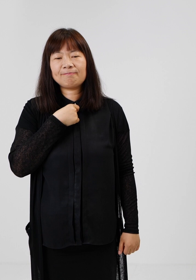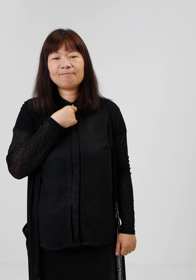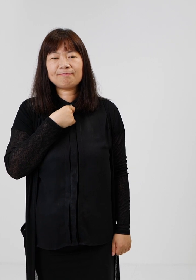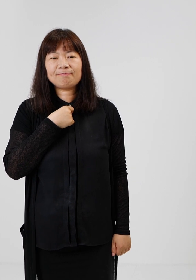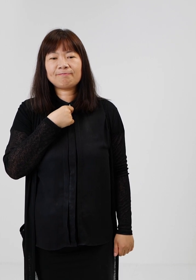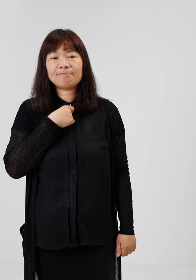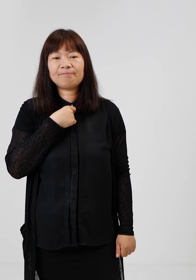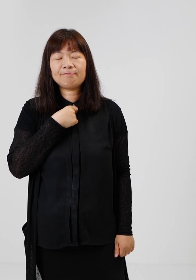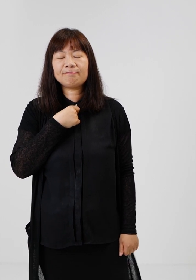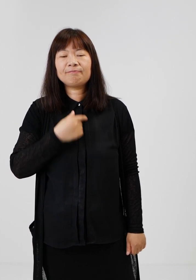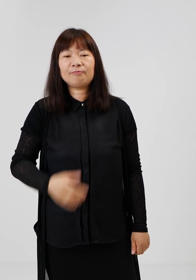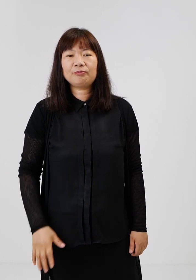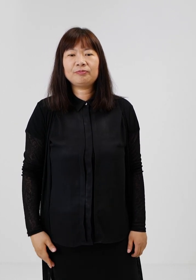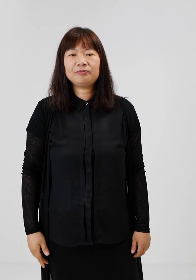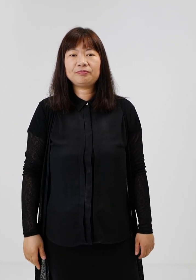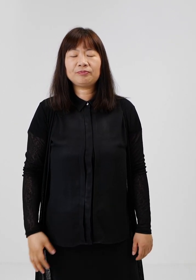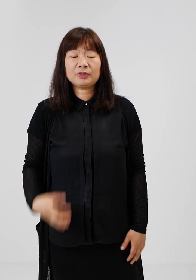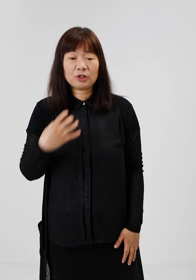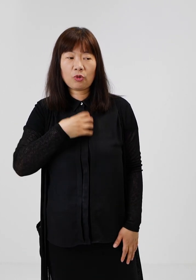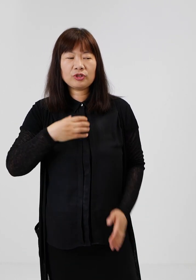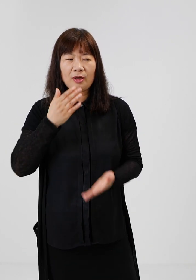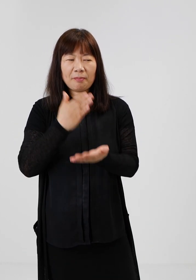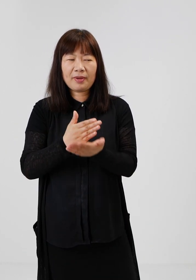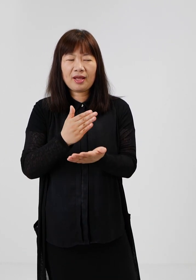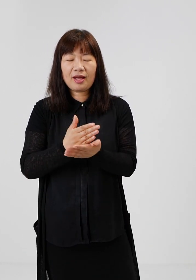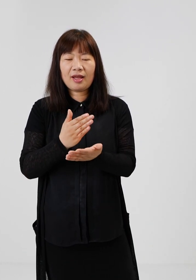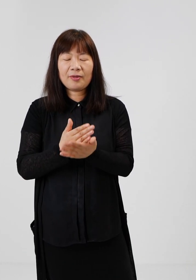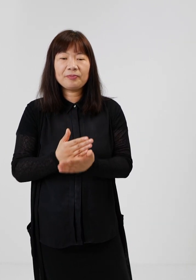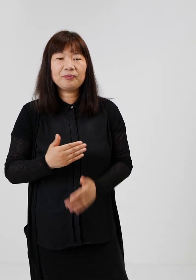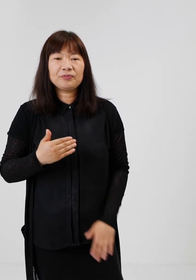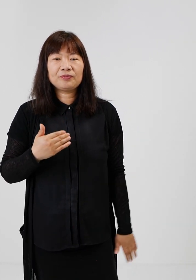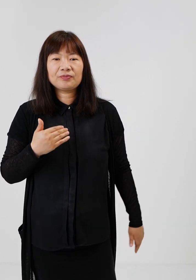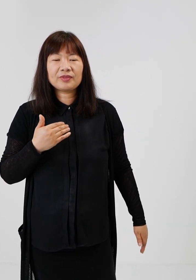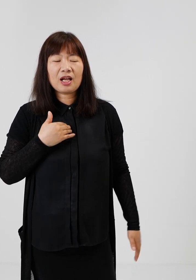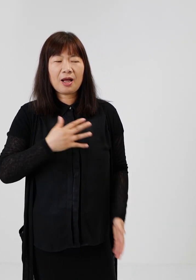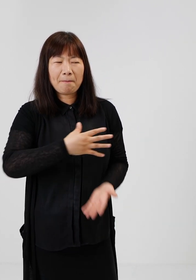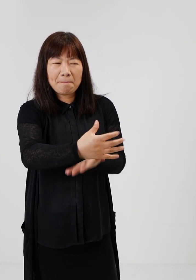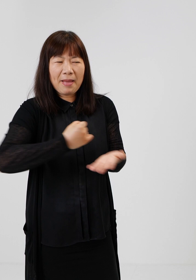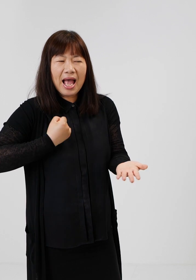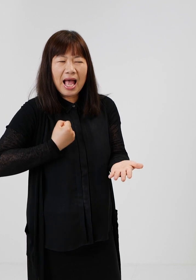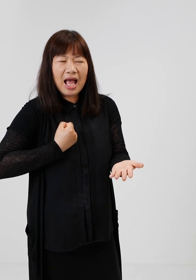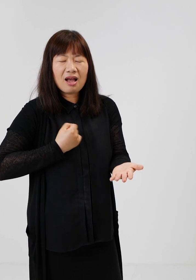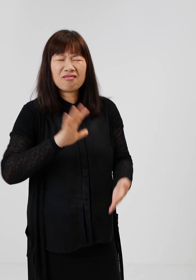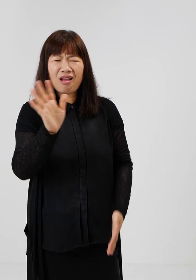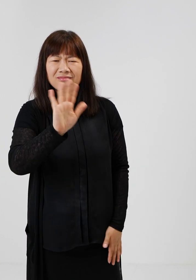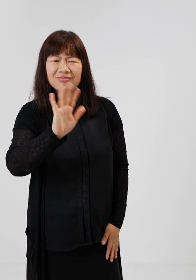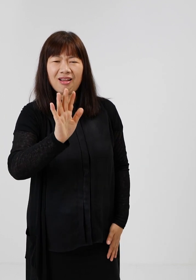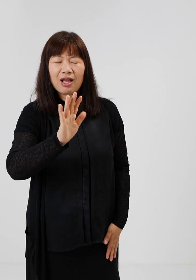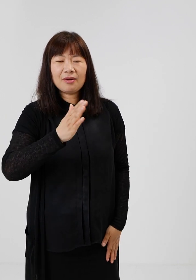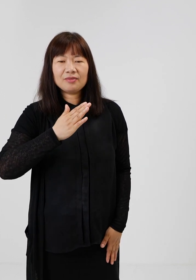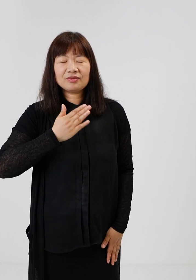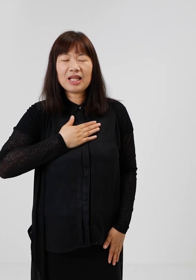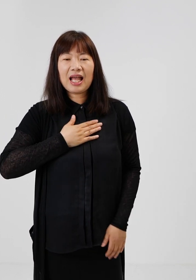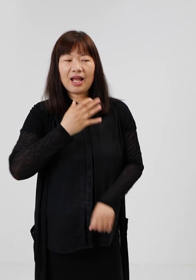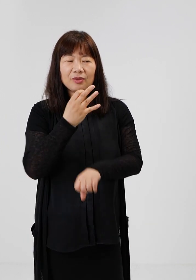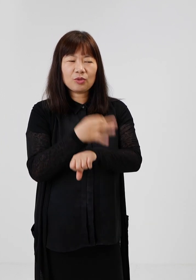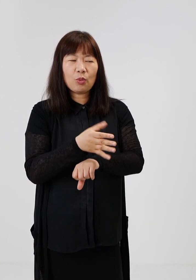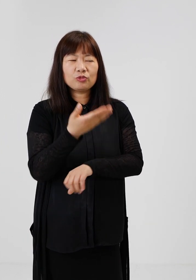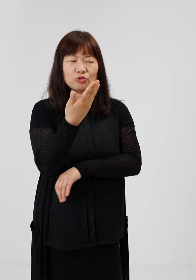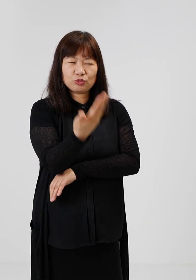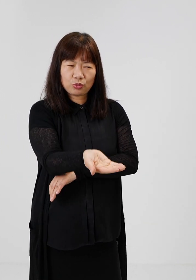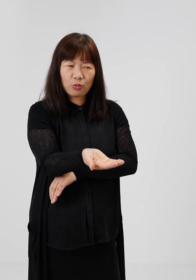내게 지불을 할 테니까 걱정하지 말고, 내가 그냥 뺏는 거 아니니까 내게 넘겨주시오.